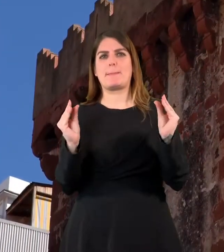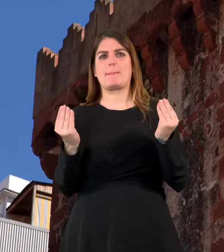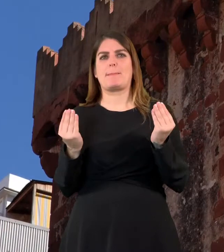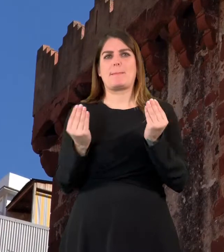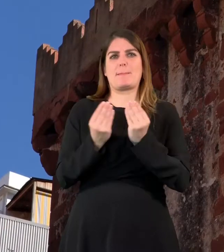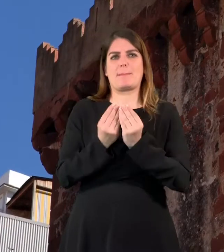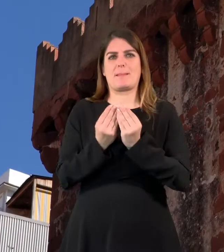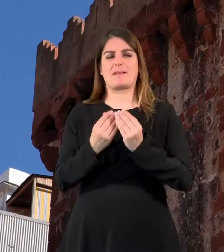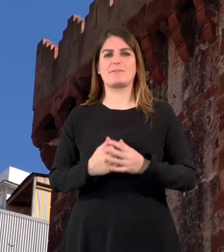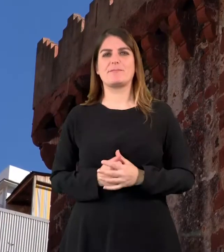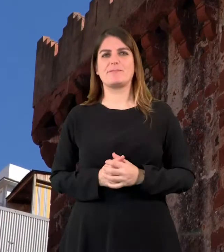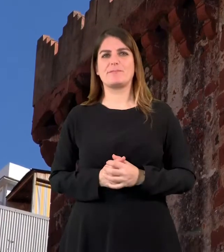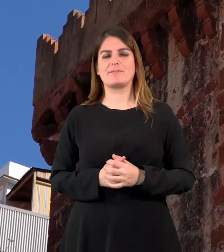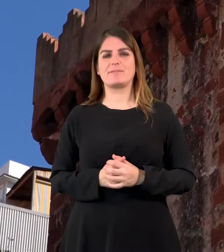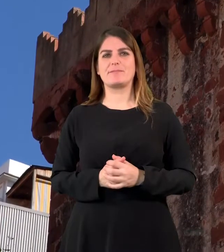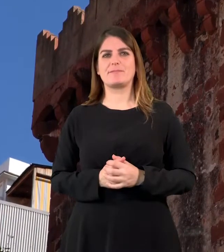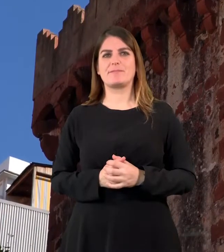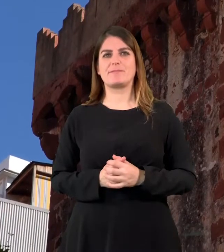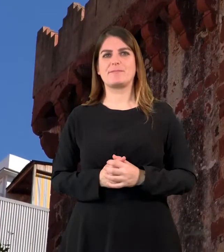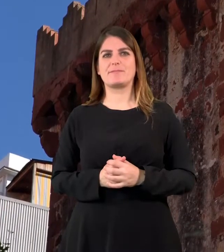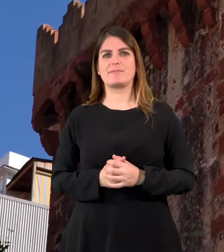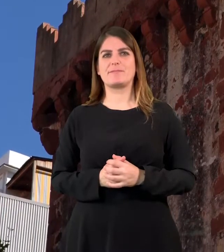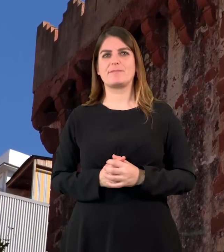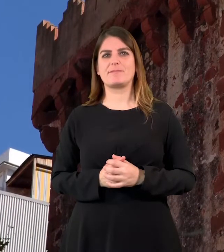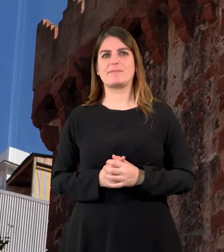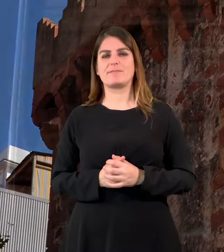envolta tot el perímetre de la torrassa.